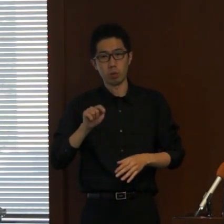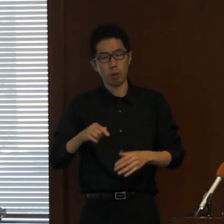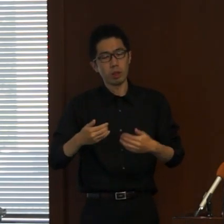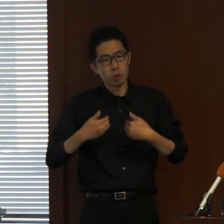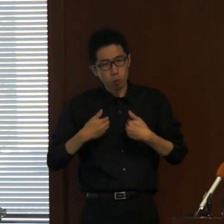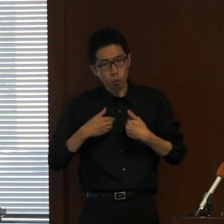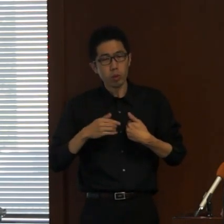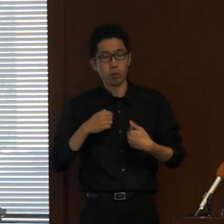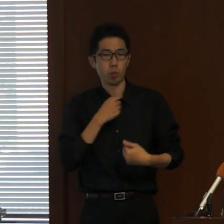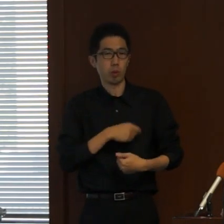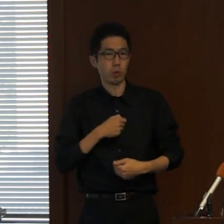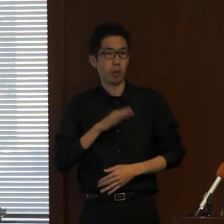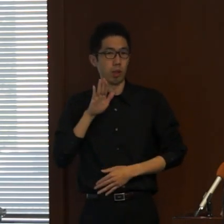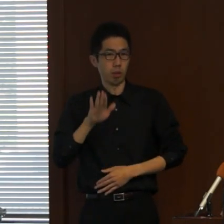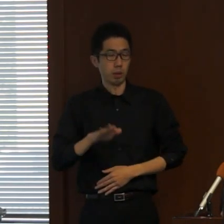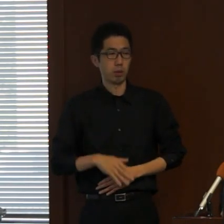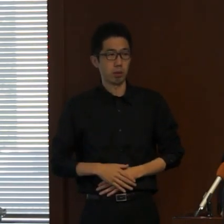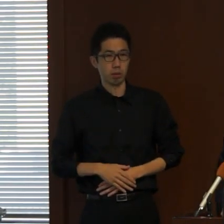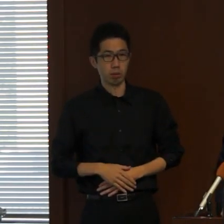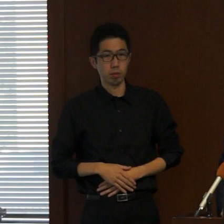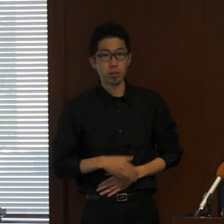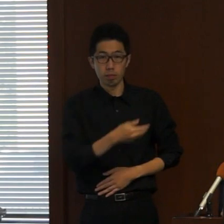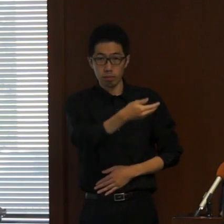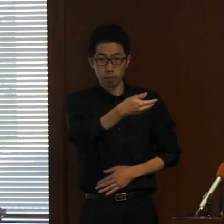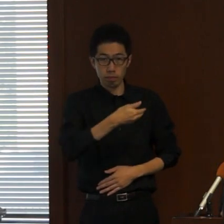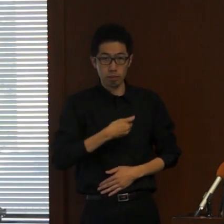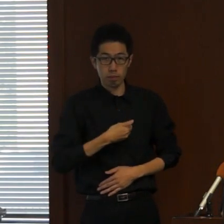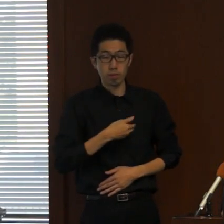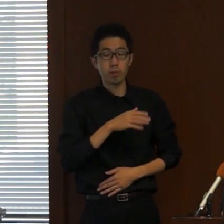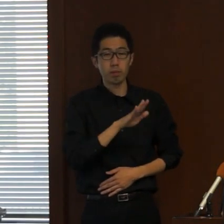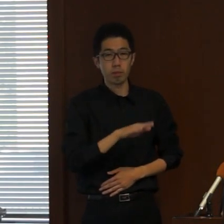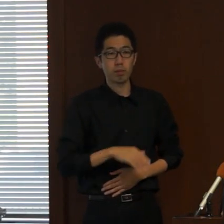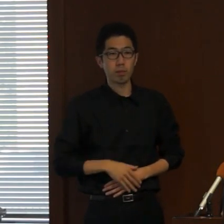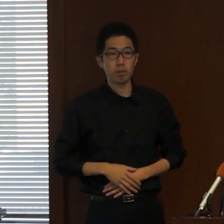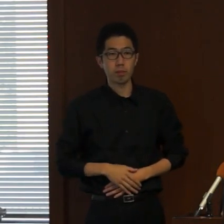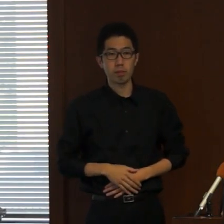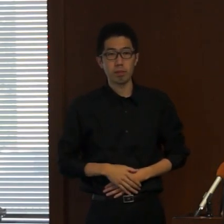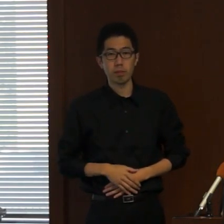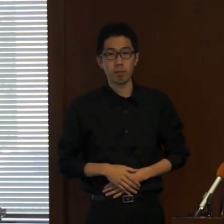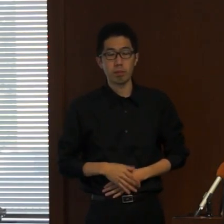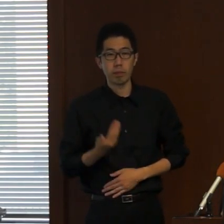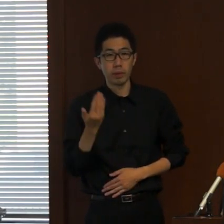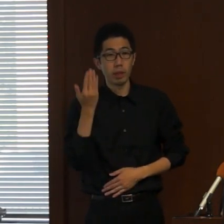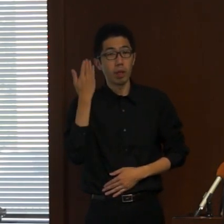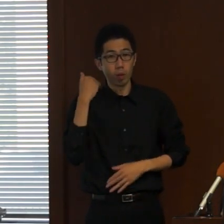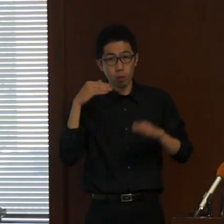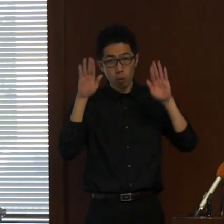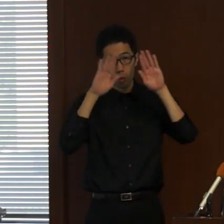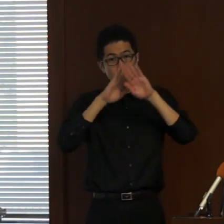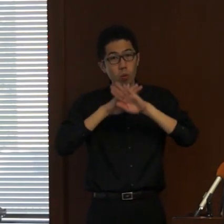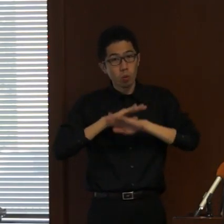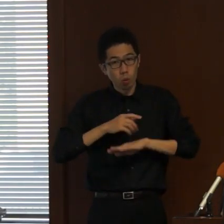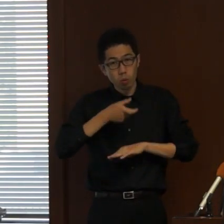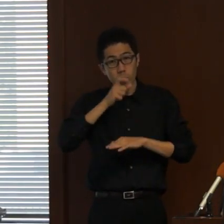最後どなたがあれば。 西川新聞の金子です。先ほどナイトクラブなど接待